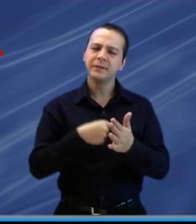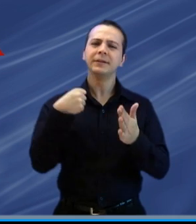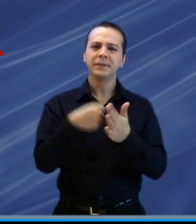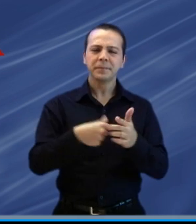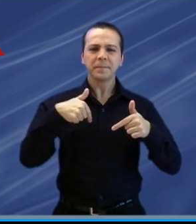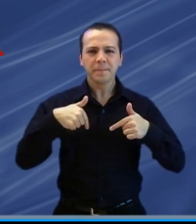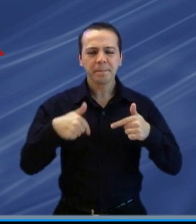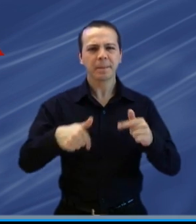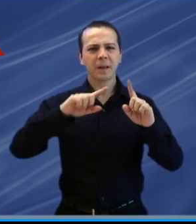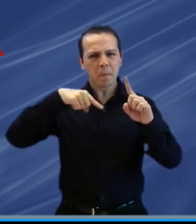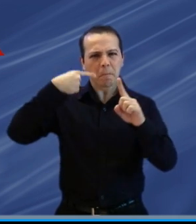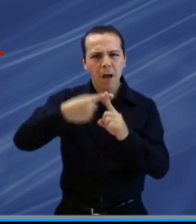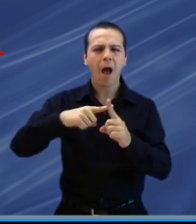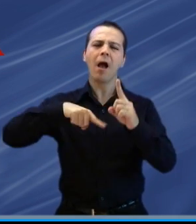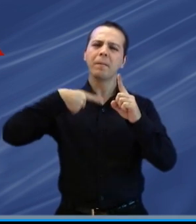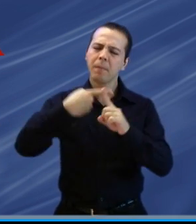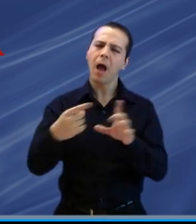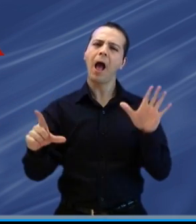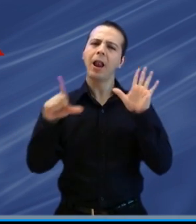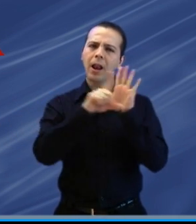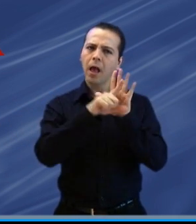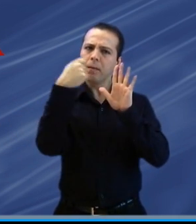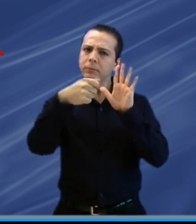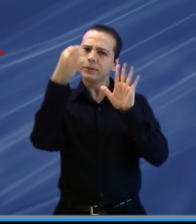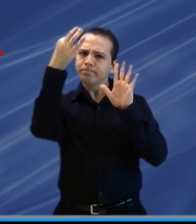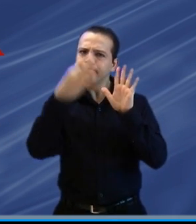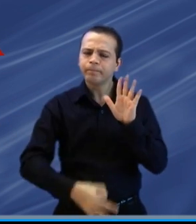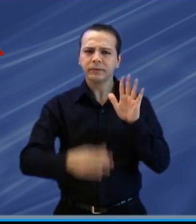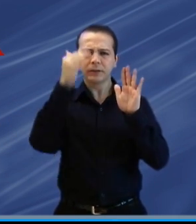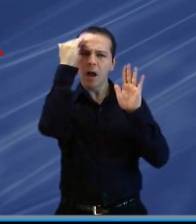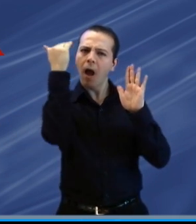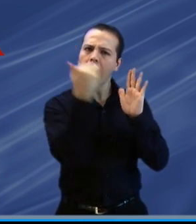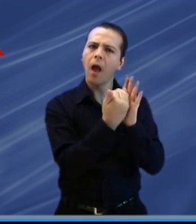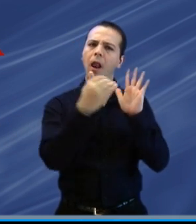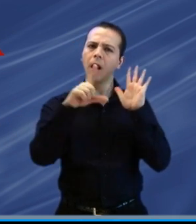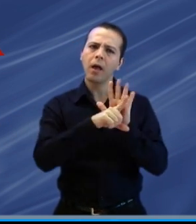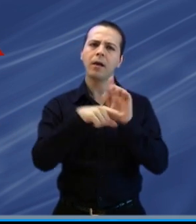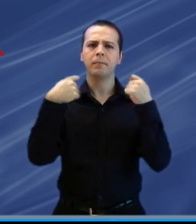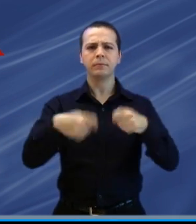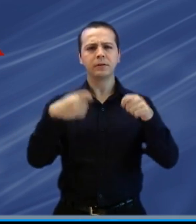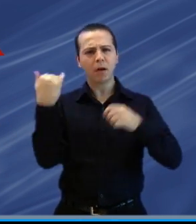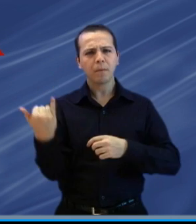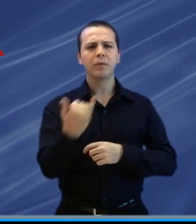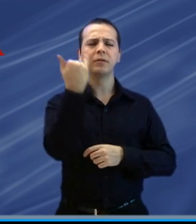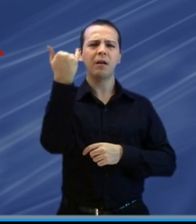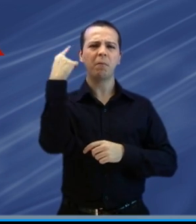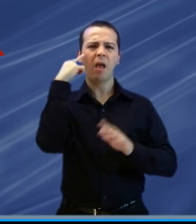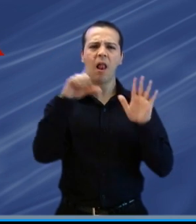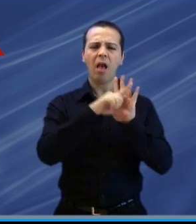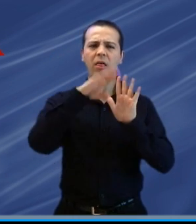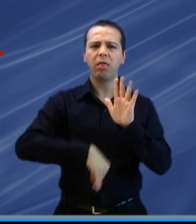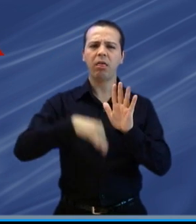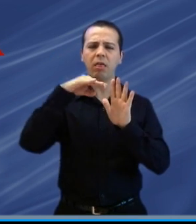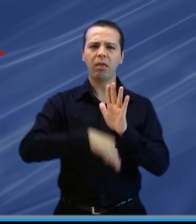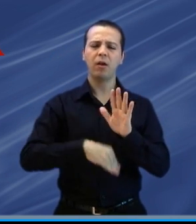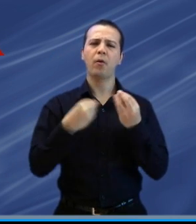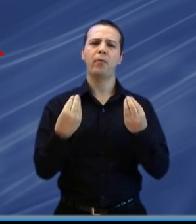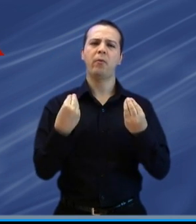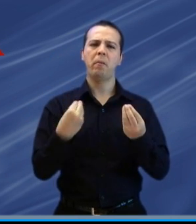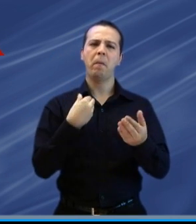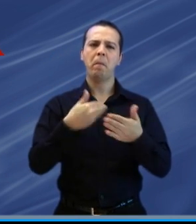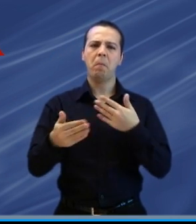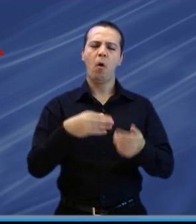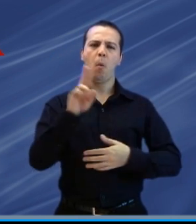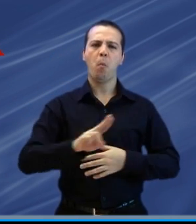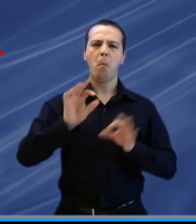cada vez mais as leis que vigoram de fato funcionem e aí eliminar aquelas leis que não servem para nada